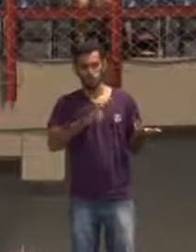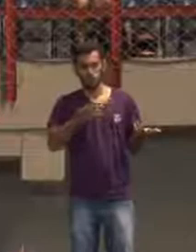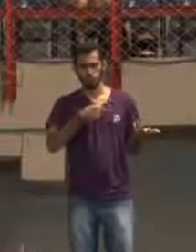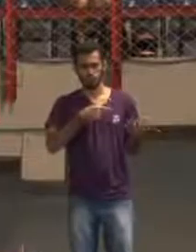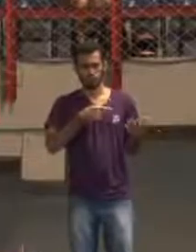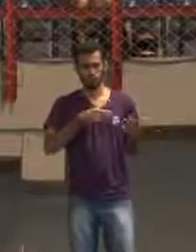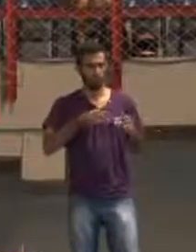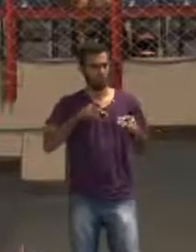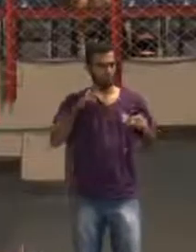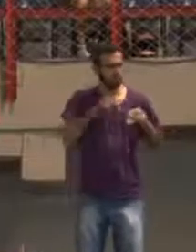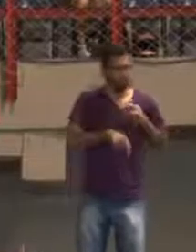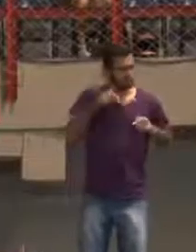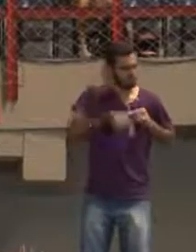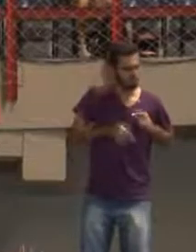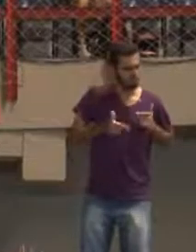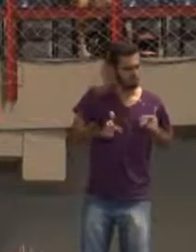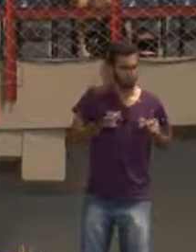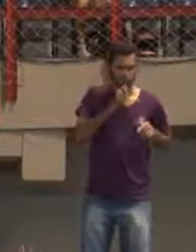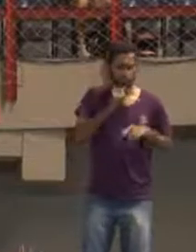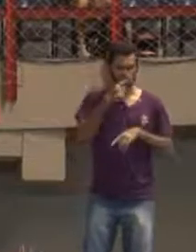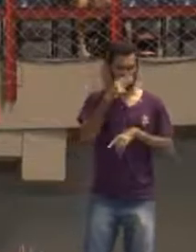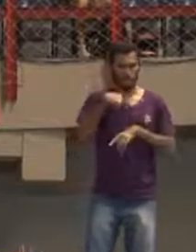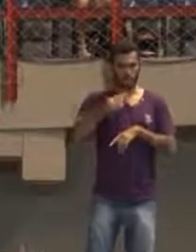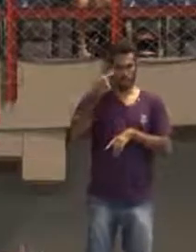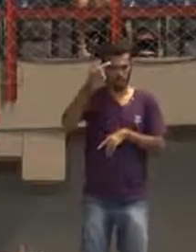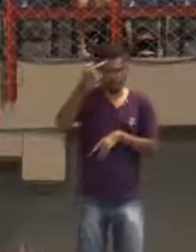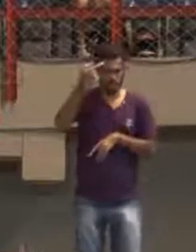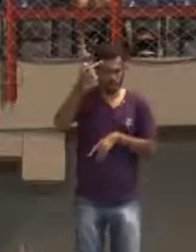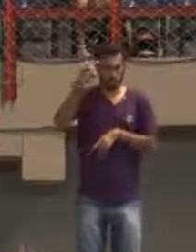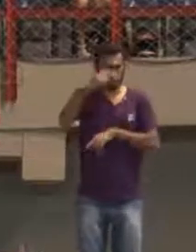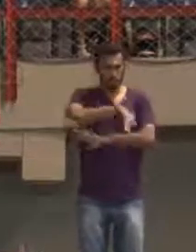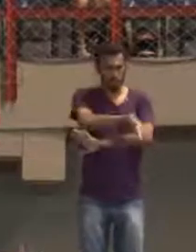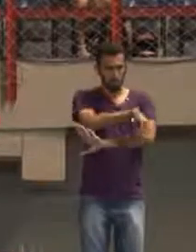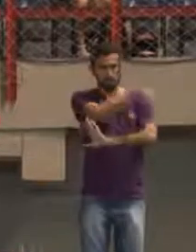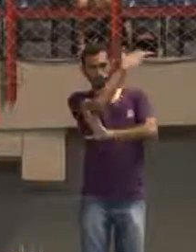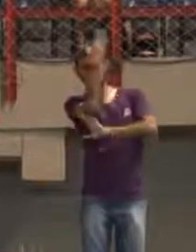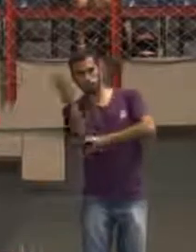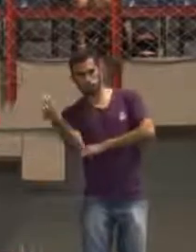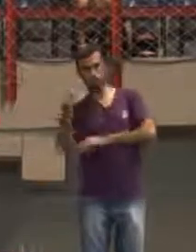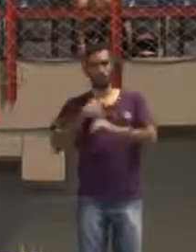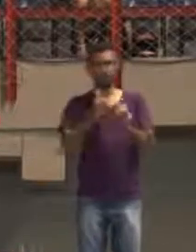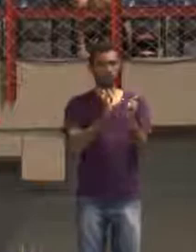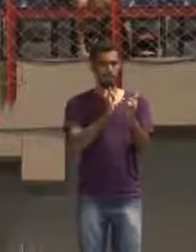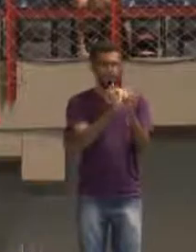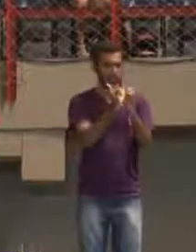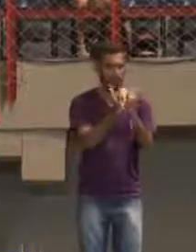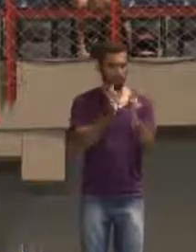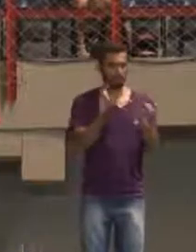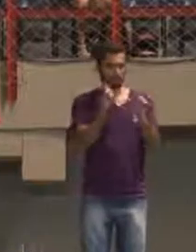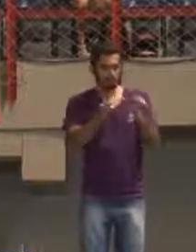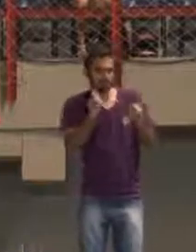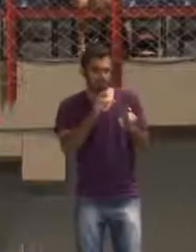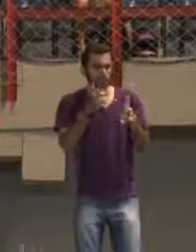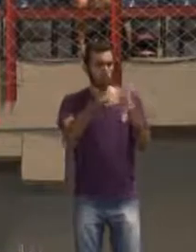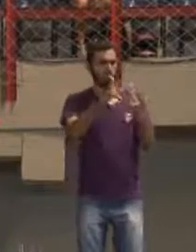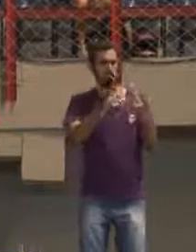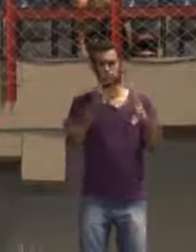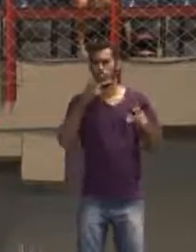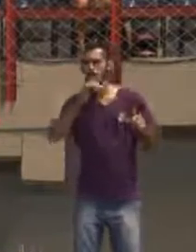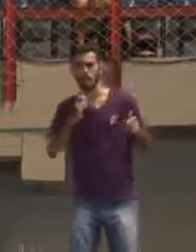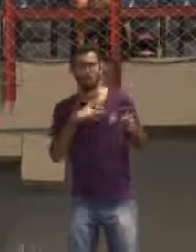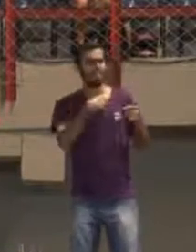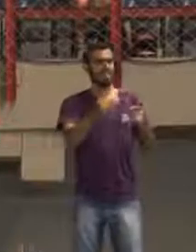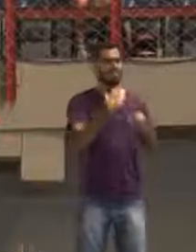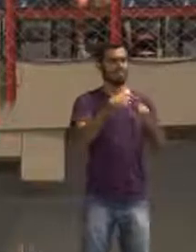ininterrupto, aquele uso 24 horas no computador, problemas entre pais e filhos, porque usa o computador o dia